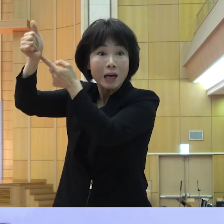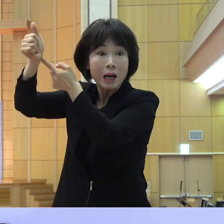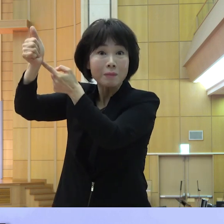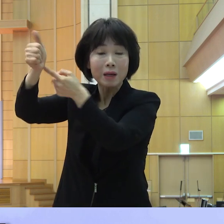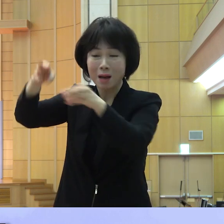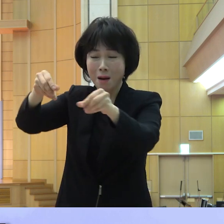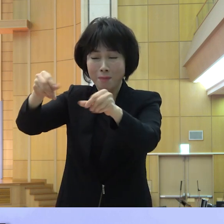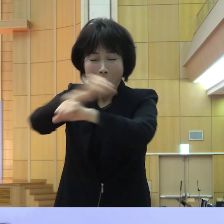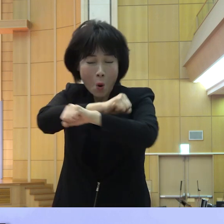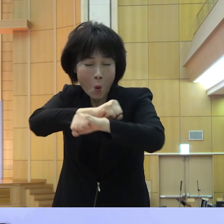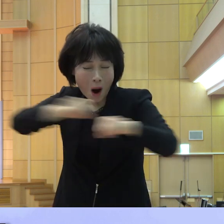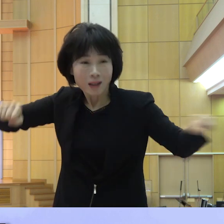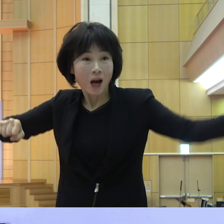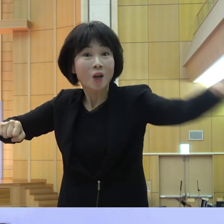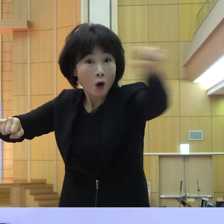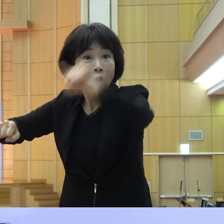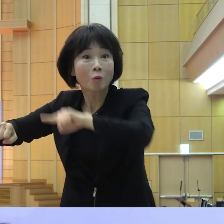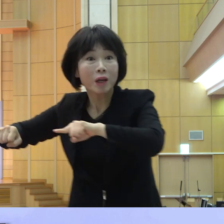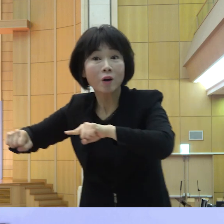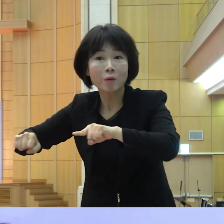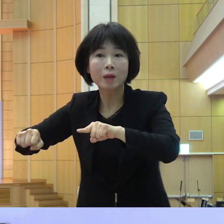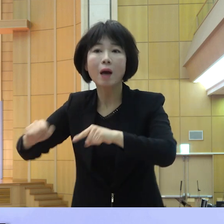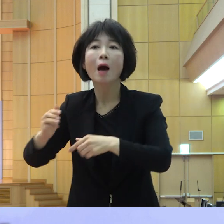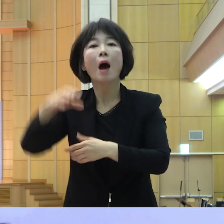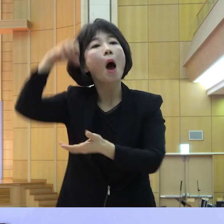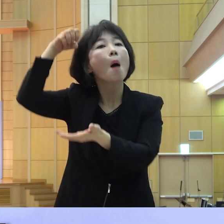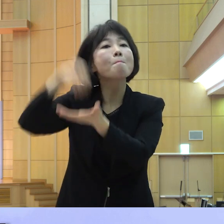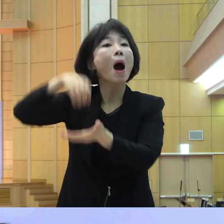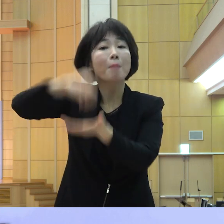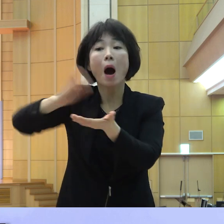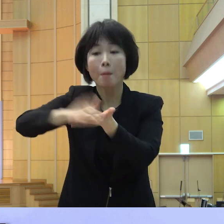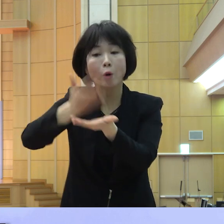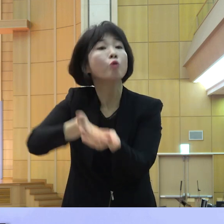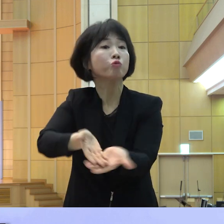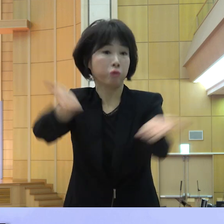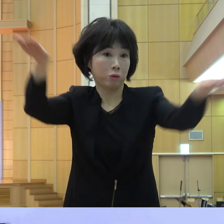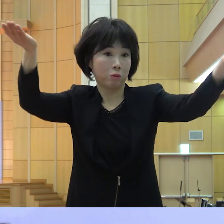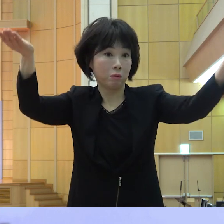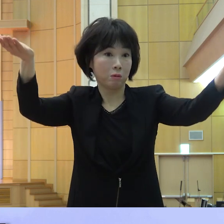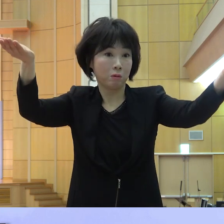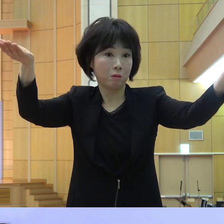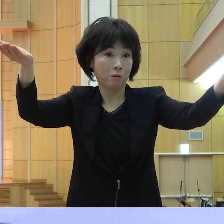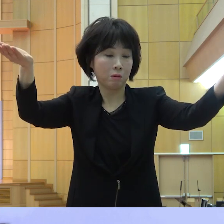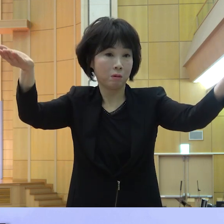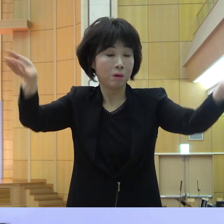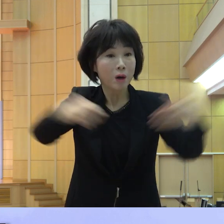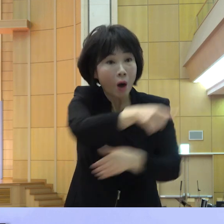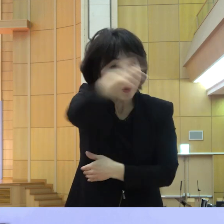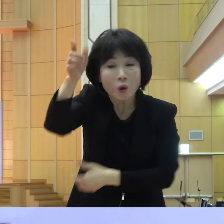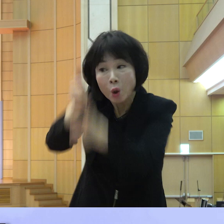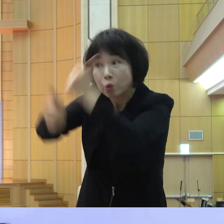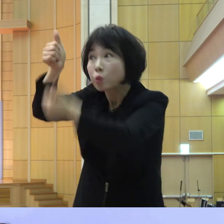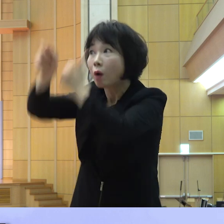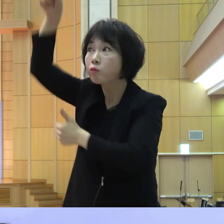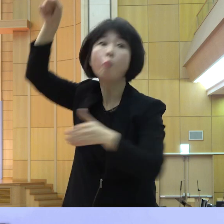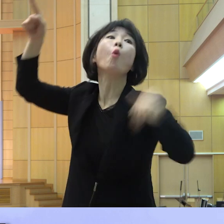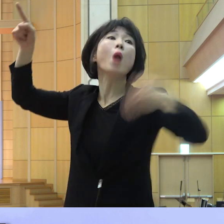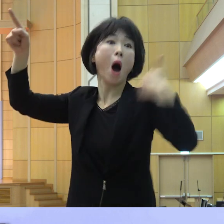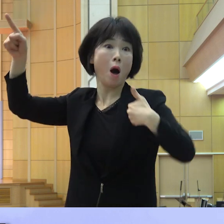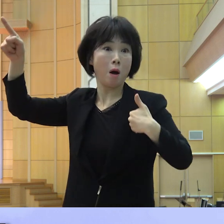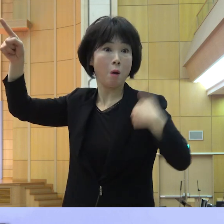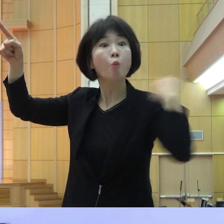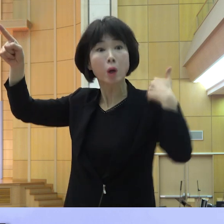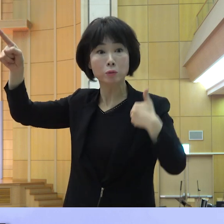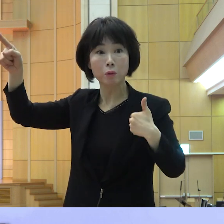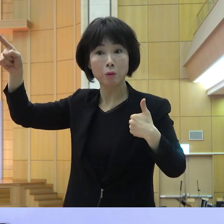광야에서 너에게 만나를 먹이셨는데 너희 조상도 알지 못했다는 거예요. 알지 못하던 너희 조상도